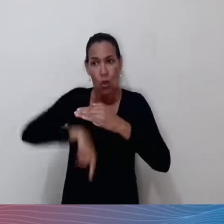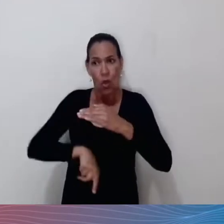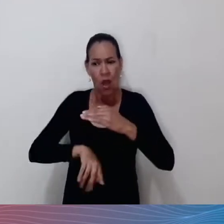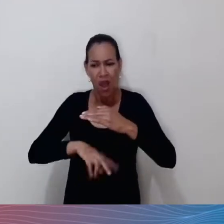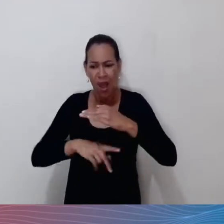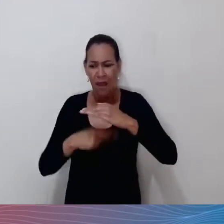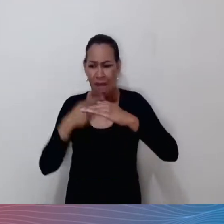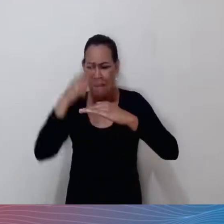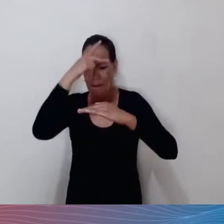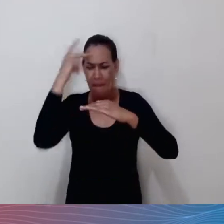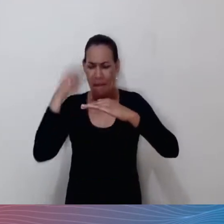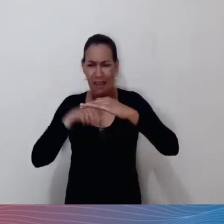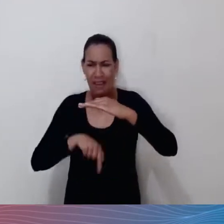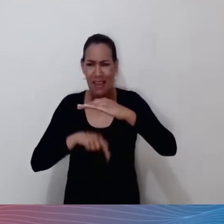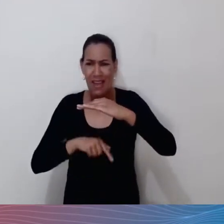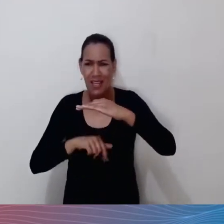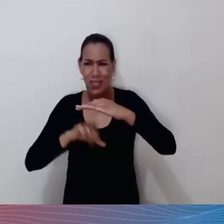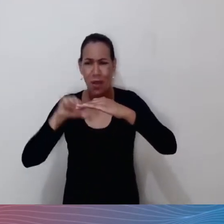Ele os tirou.